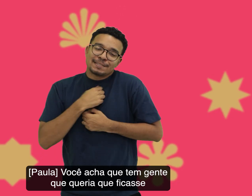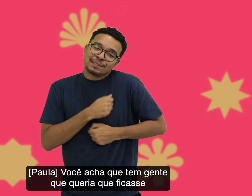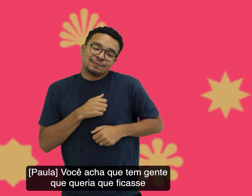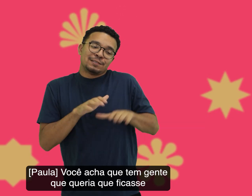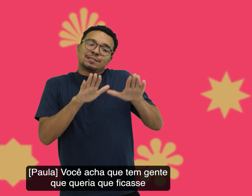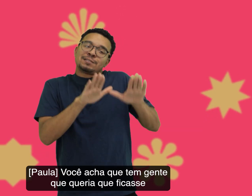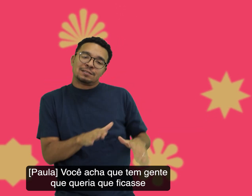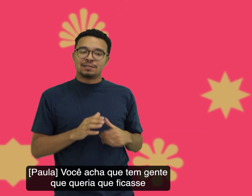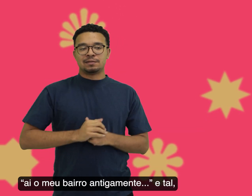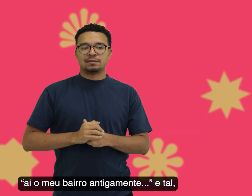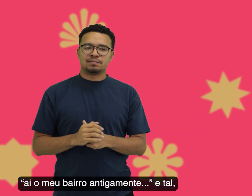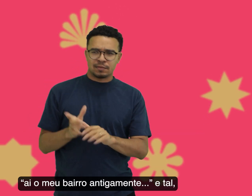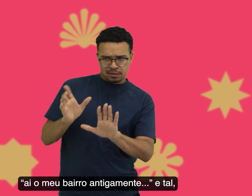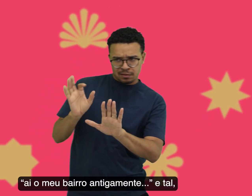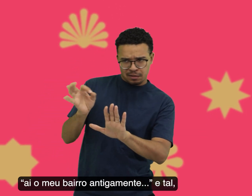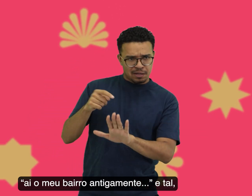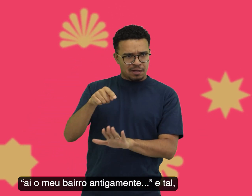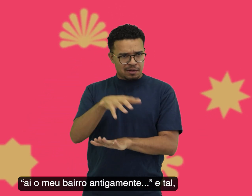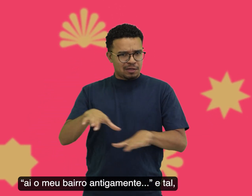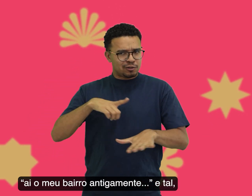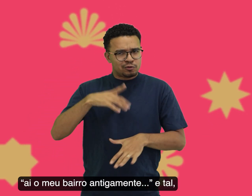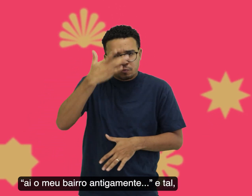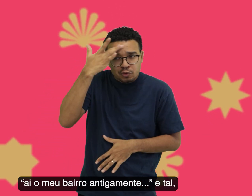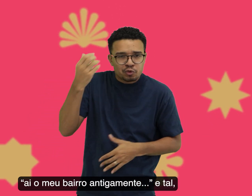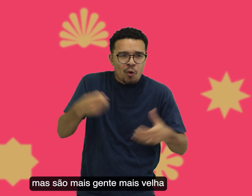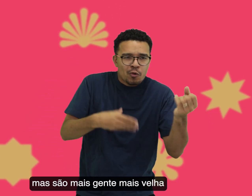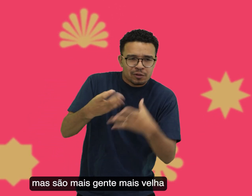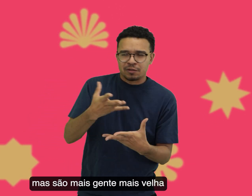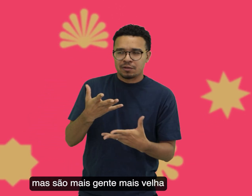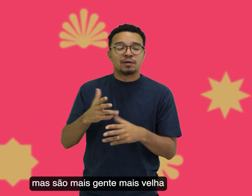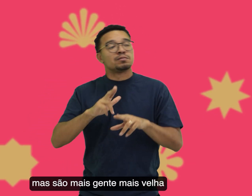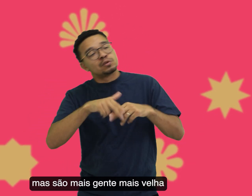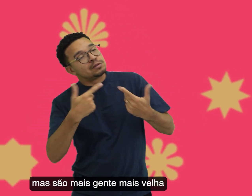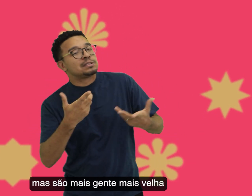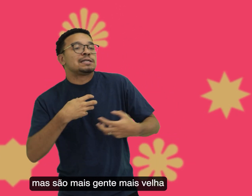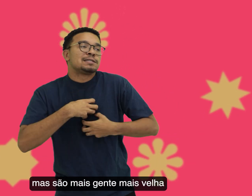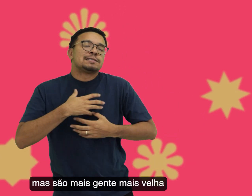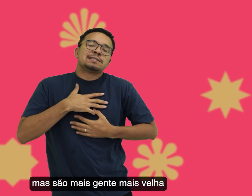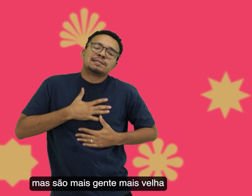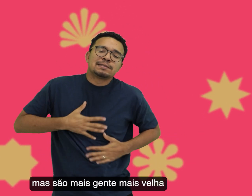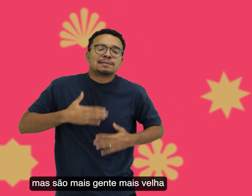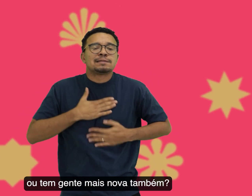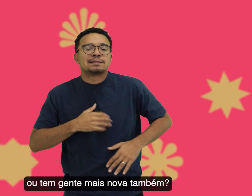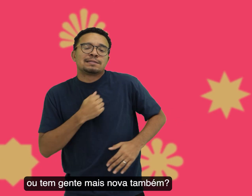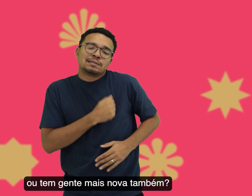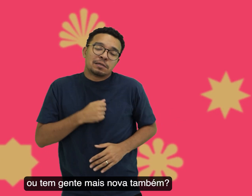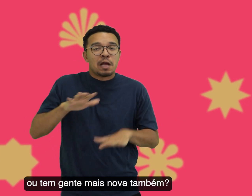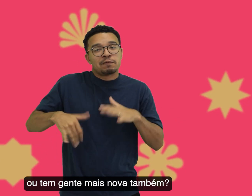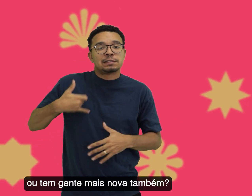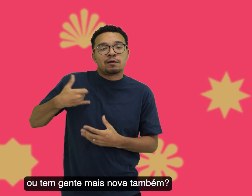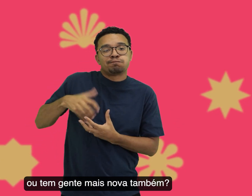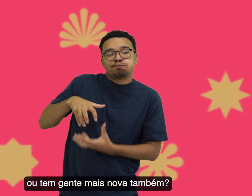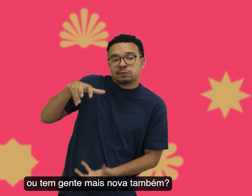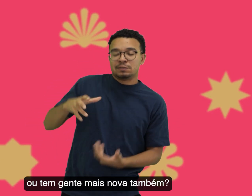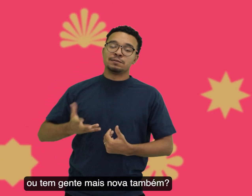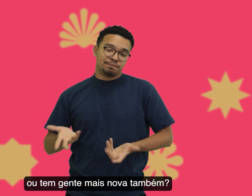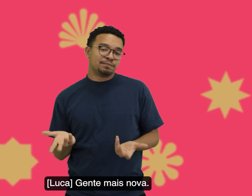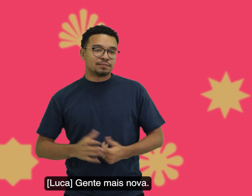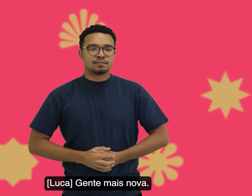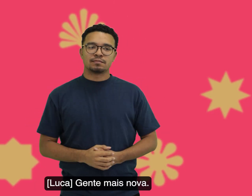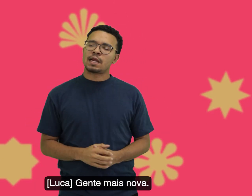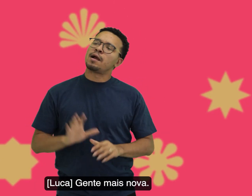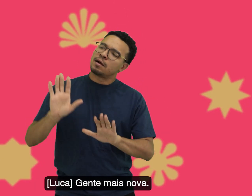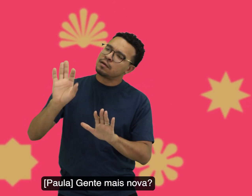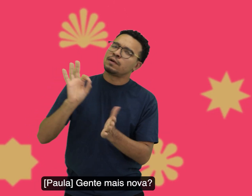Você acha que tem gente que queria que ficasse, o meu bairro antigamente e tal? Mas são mais, tipo, gente mais velha ou tem gente mais nova também